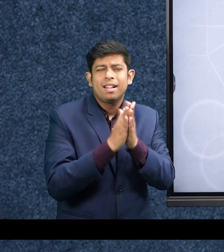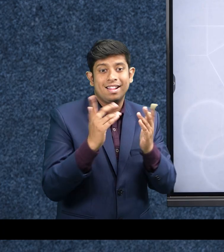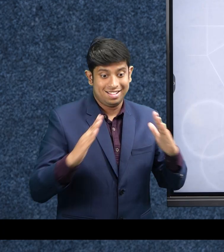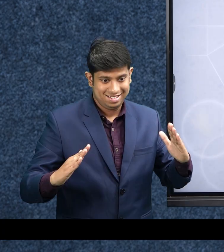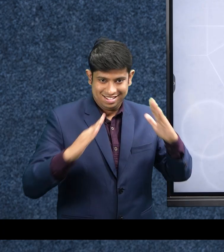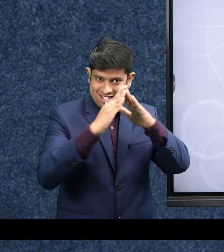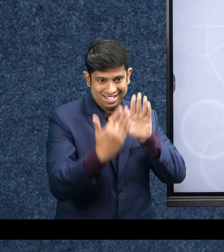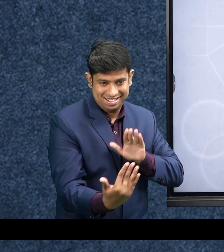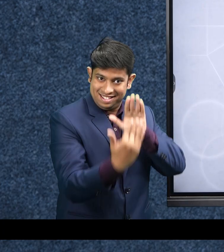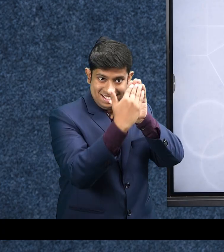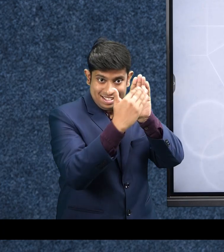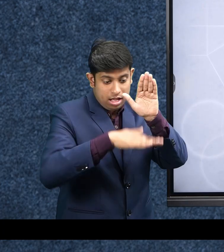कुल सतह क्षेत्र,